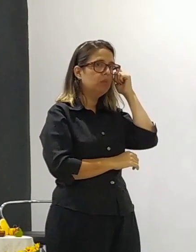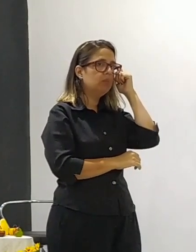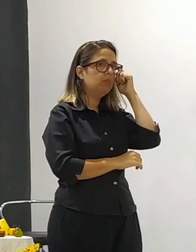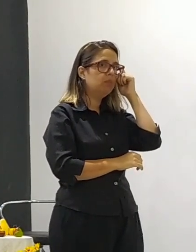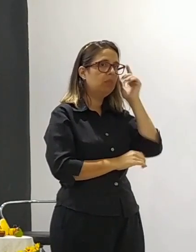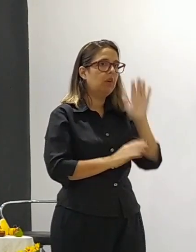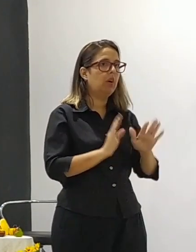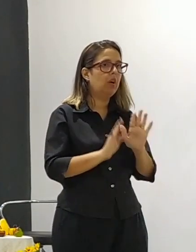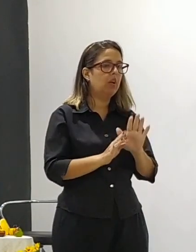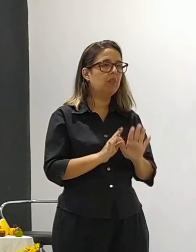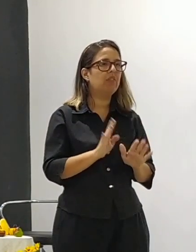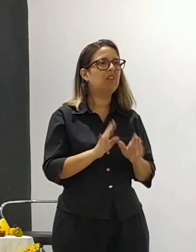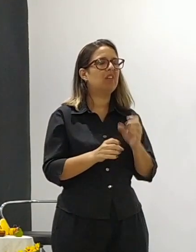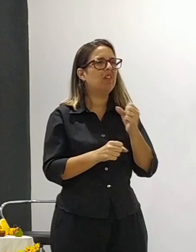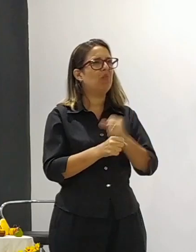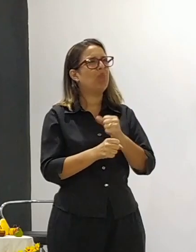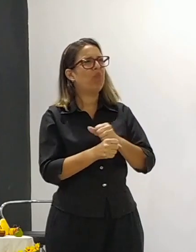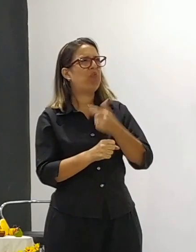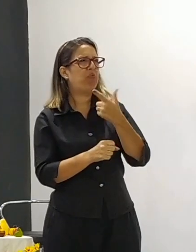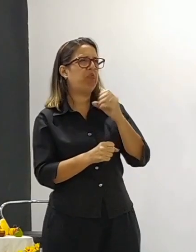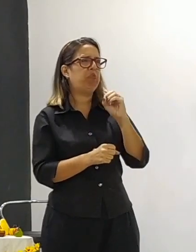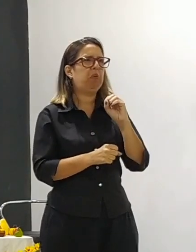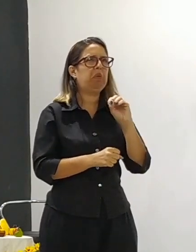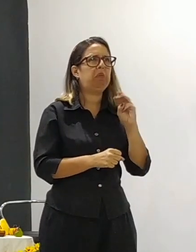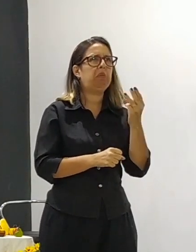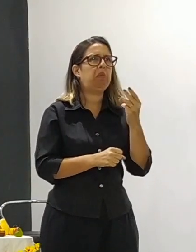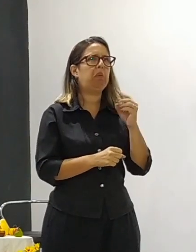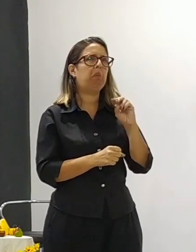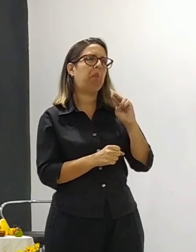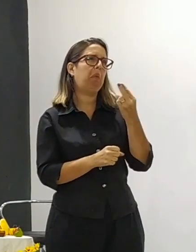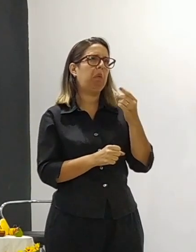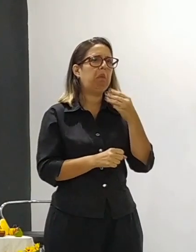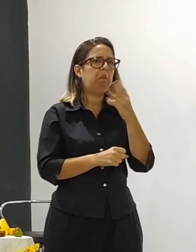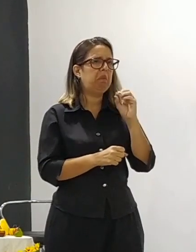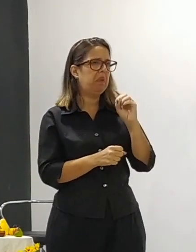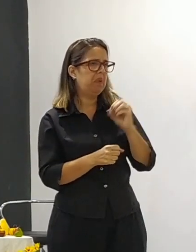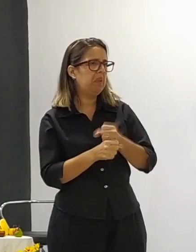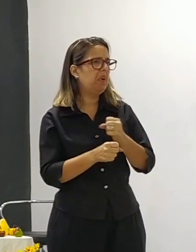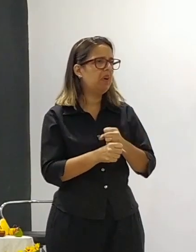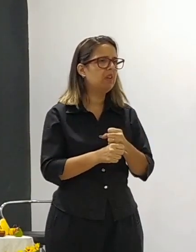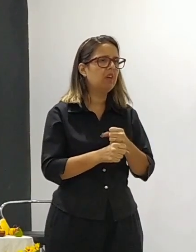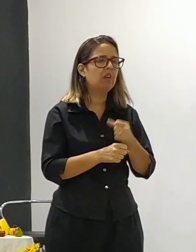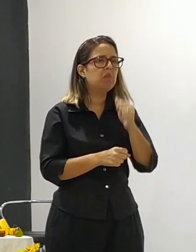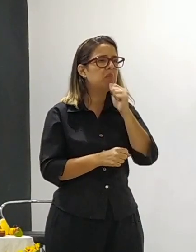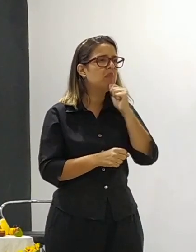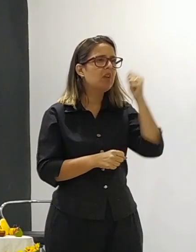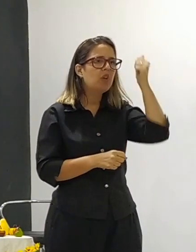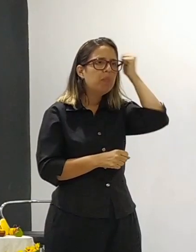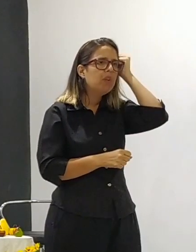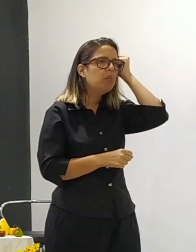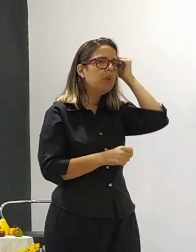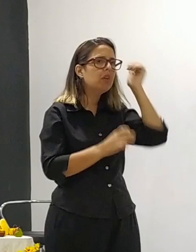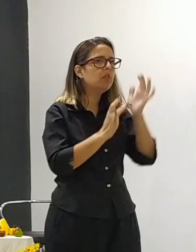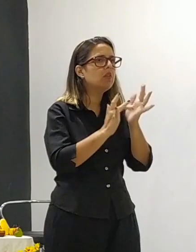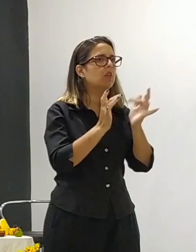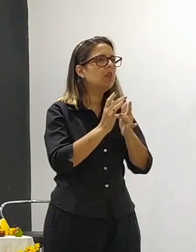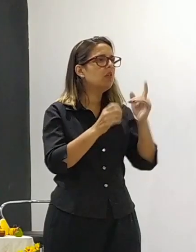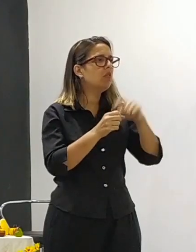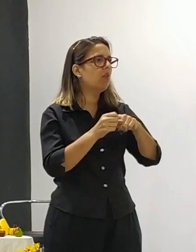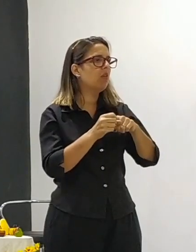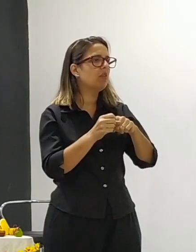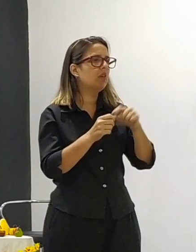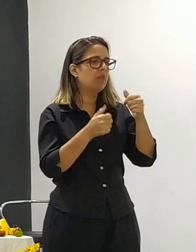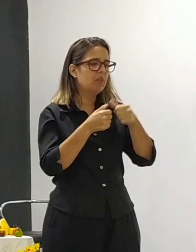vezes o cara passou 20, 30 anos na igreja sem se arrepender. Jesus volta, você fica para trás.